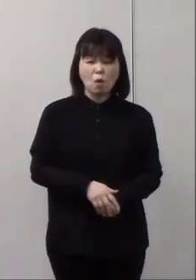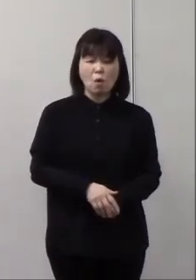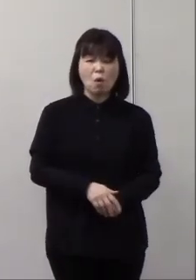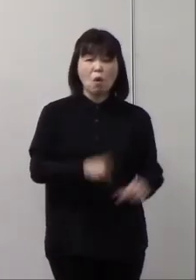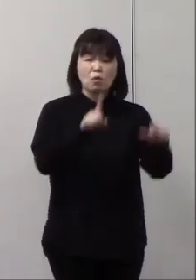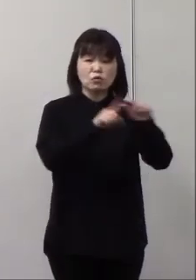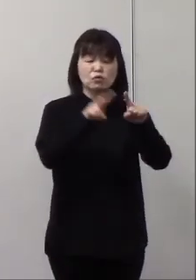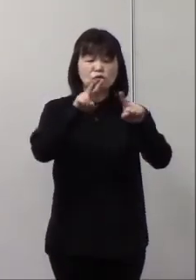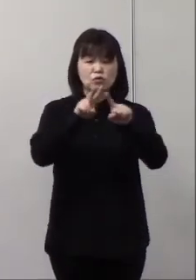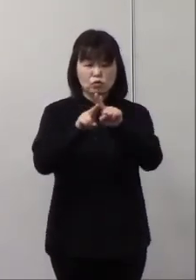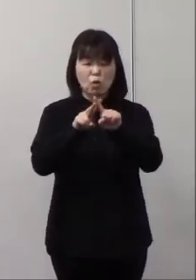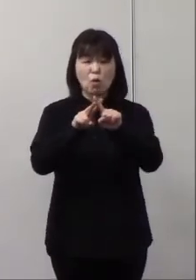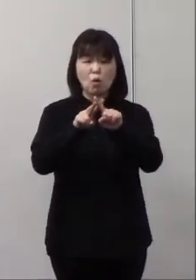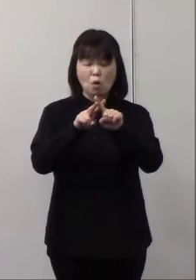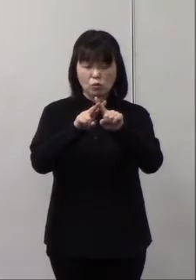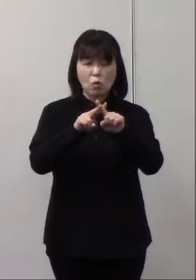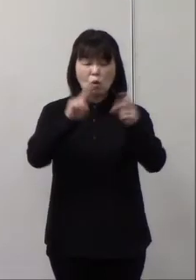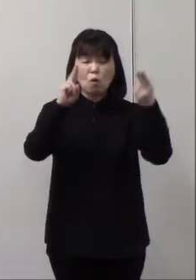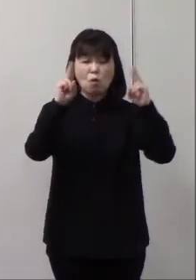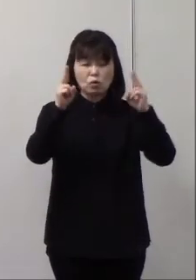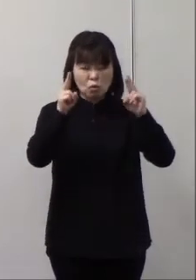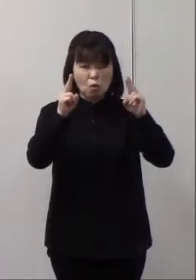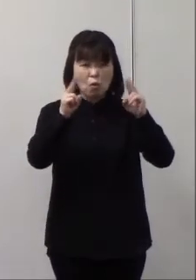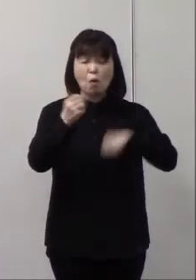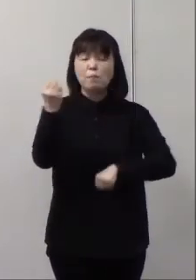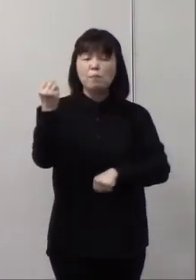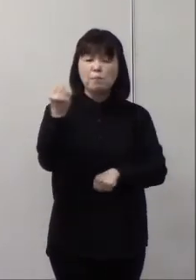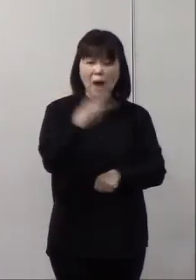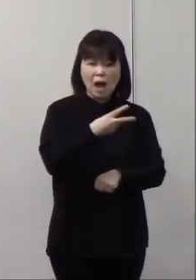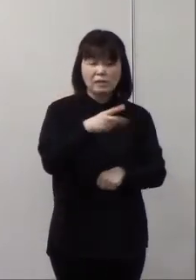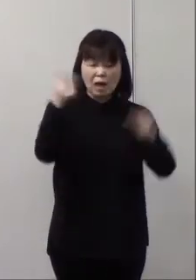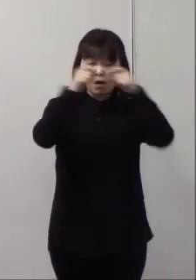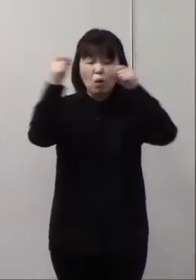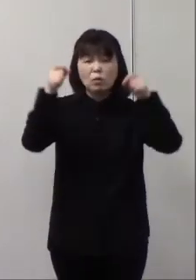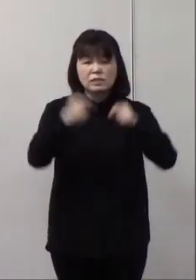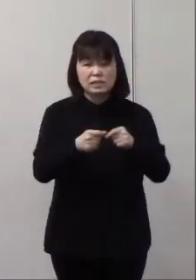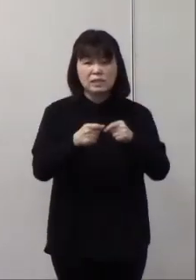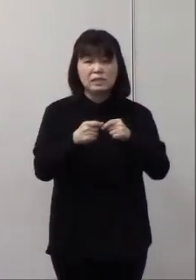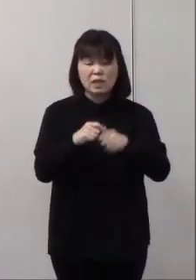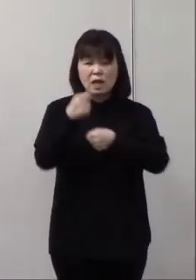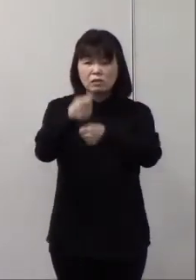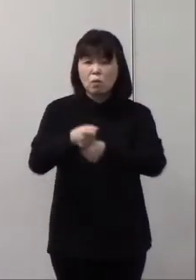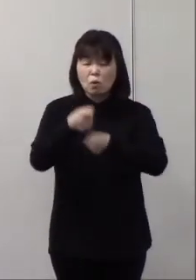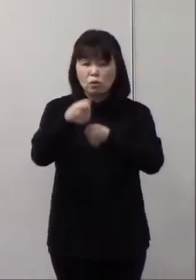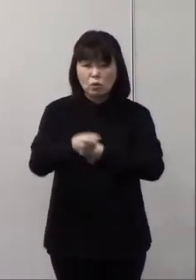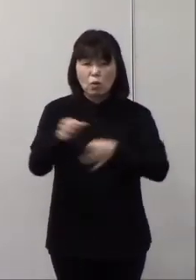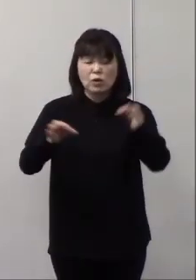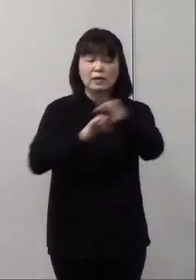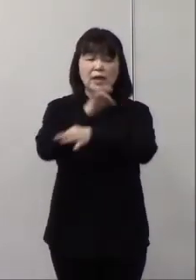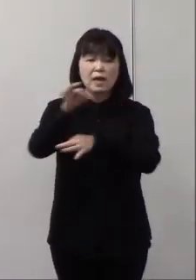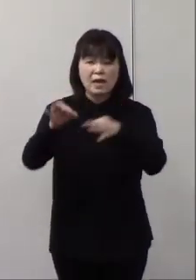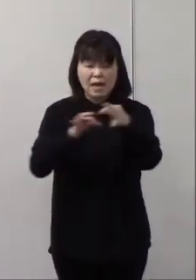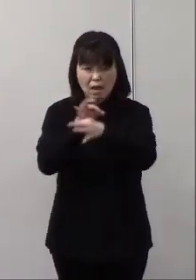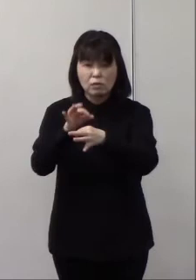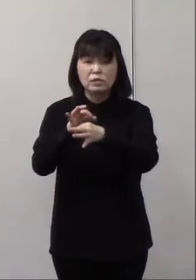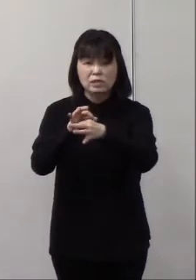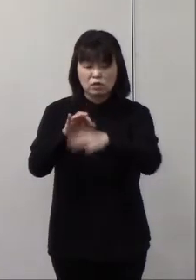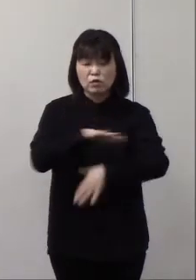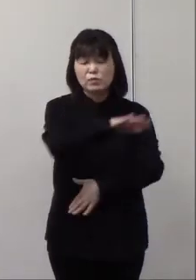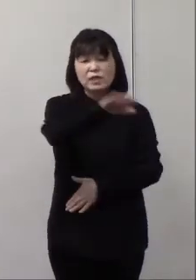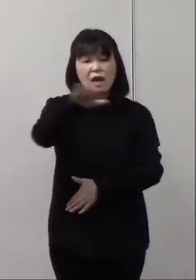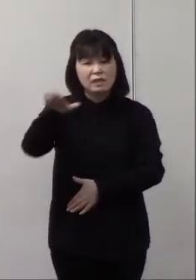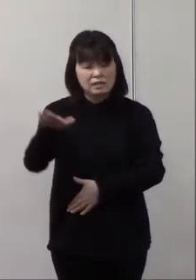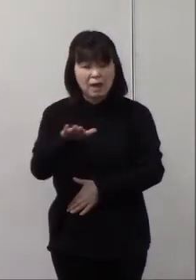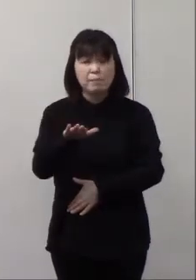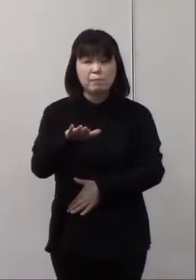あ、個人で農業経営なさっている方等も対象にしていくというもの